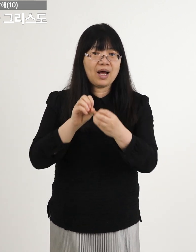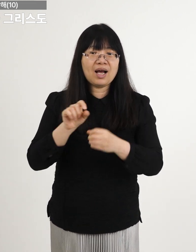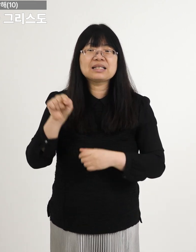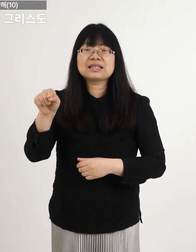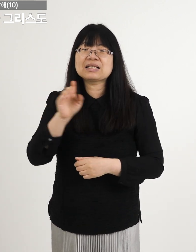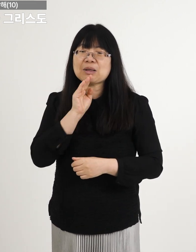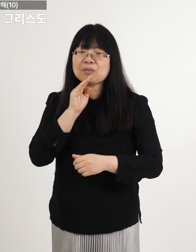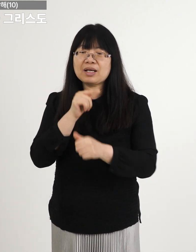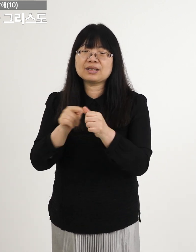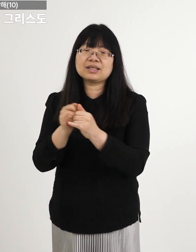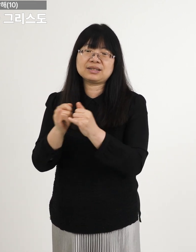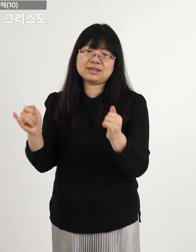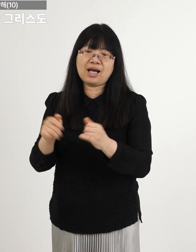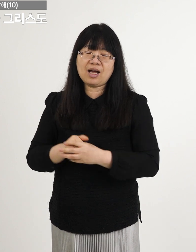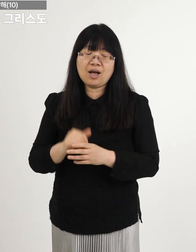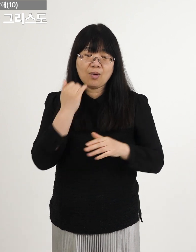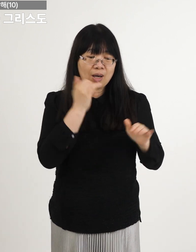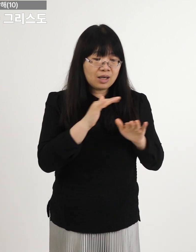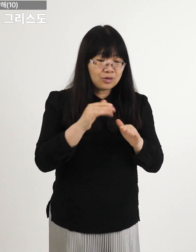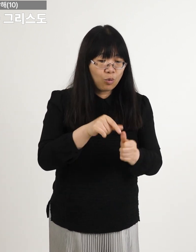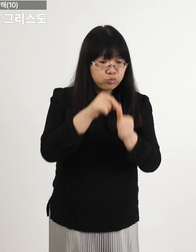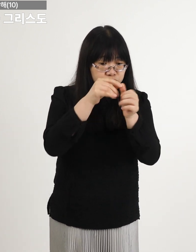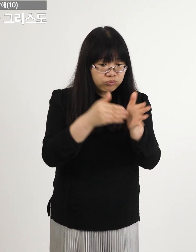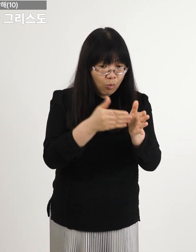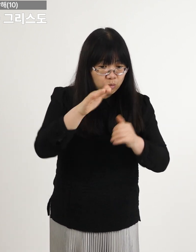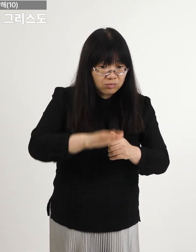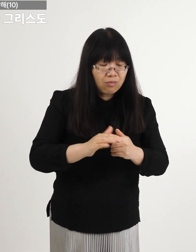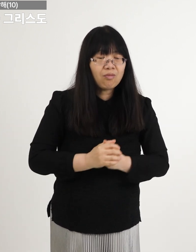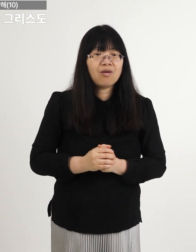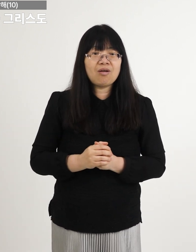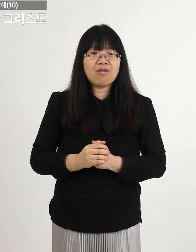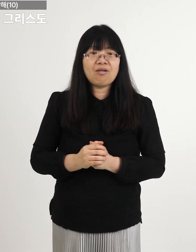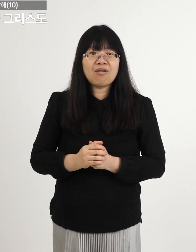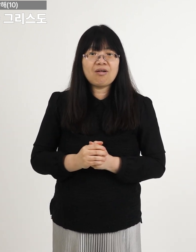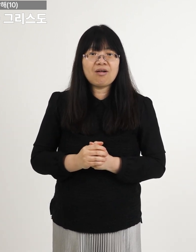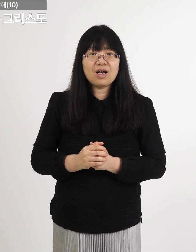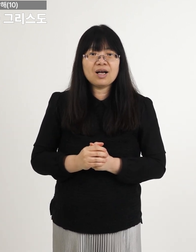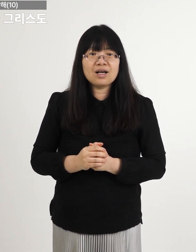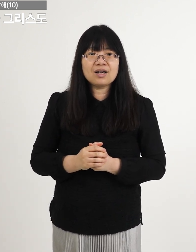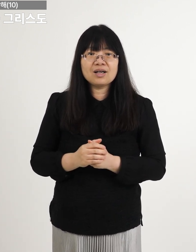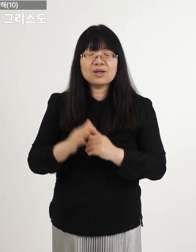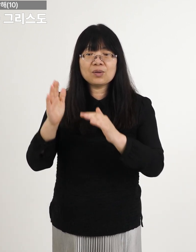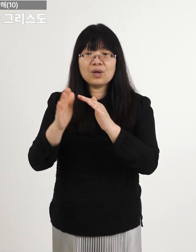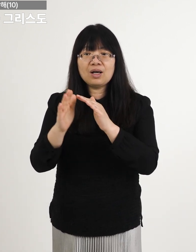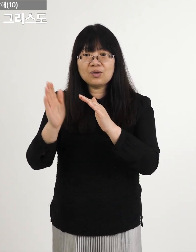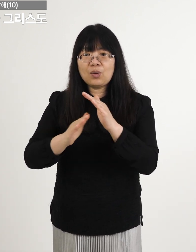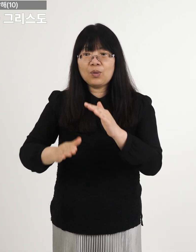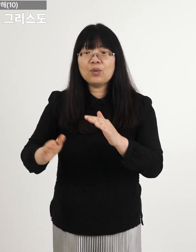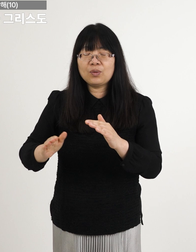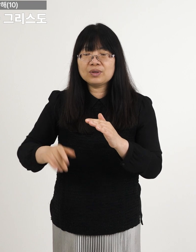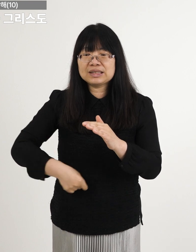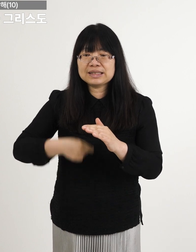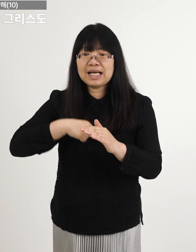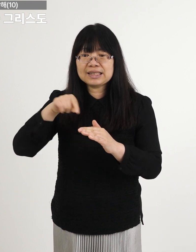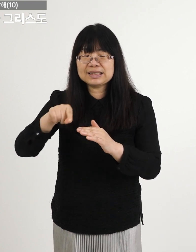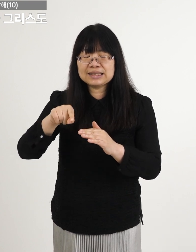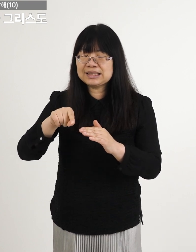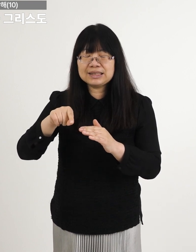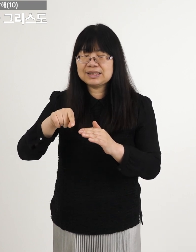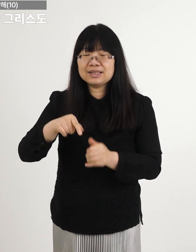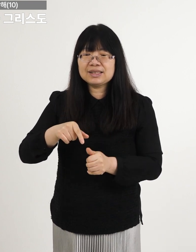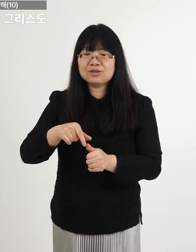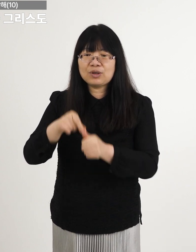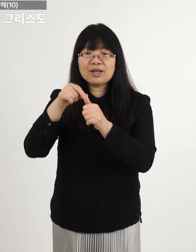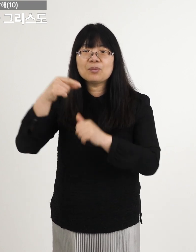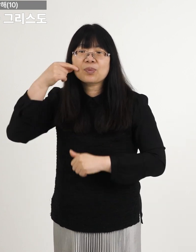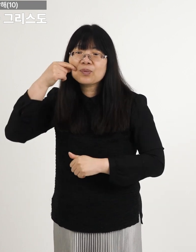사람은 살인한 자로다. 바다에서는 구조를 받았으나 공의가 그를 살지 못하게 함이로다 하더니. 네,